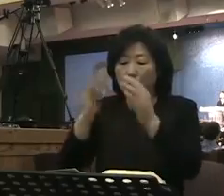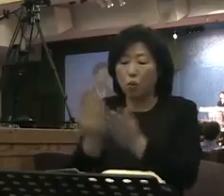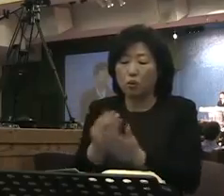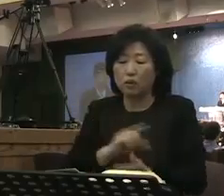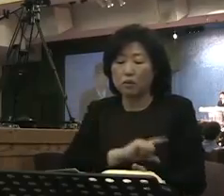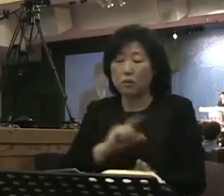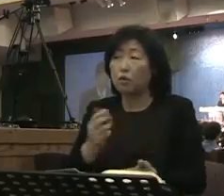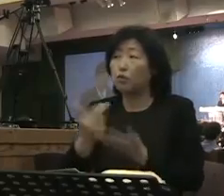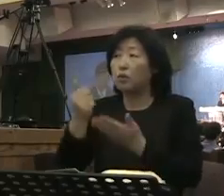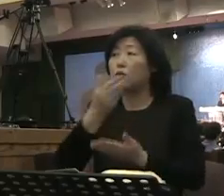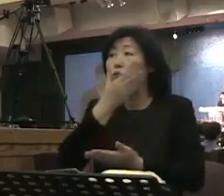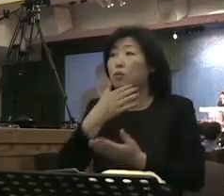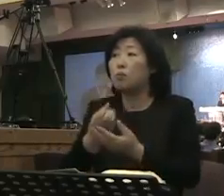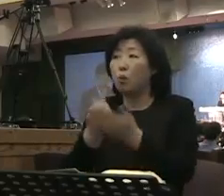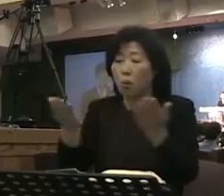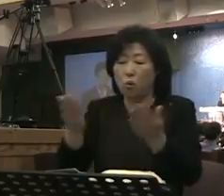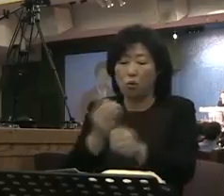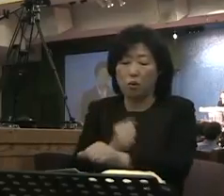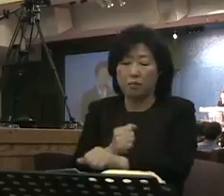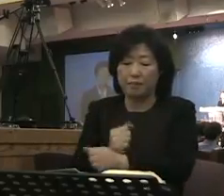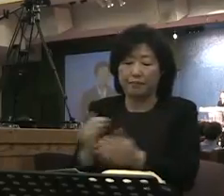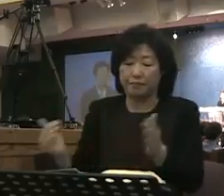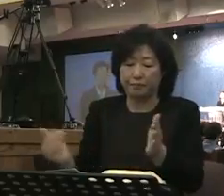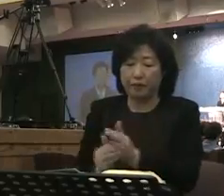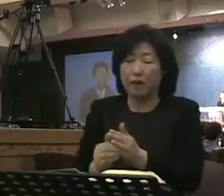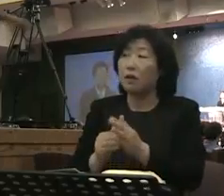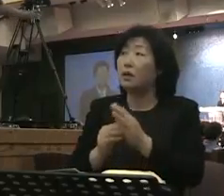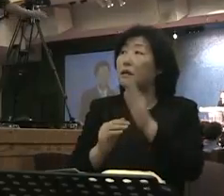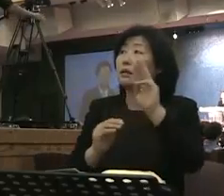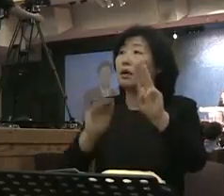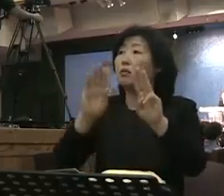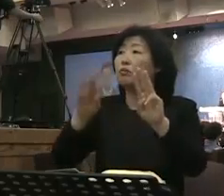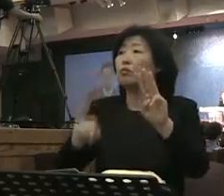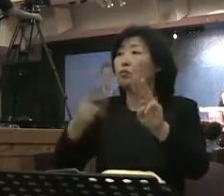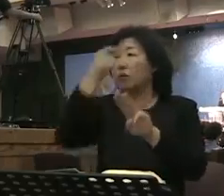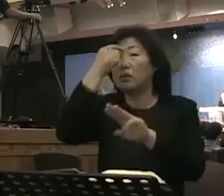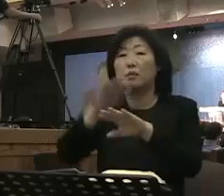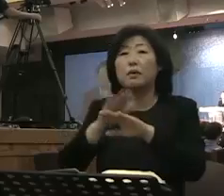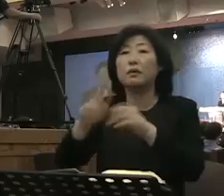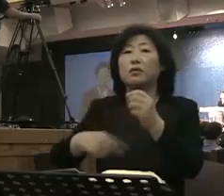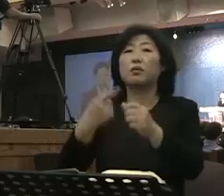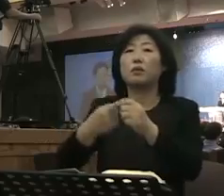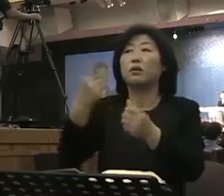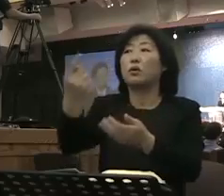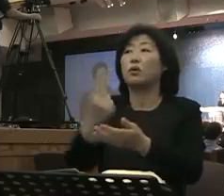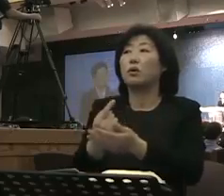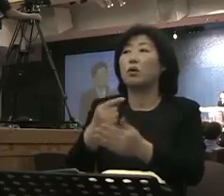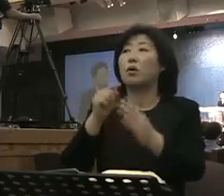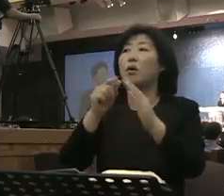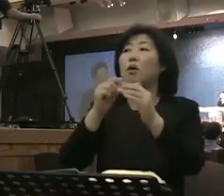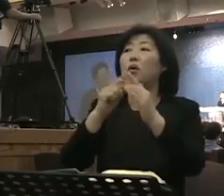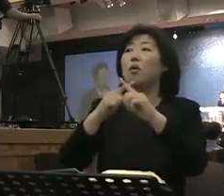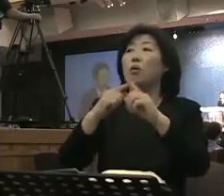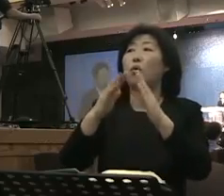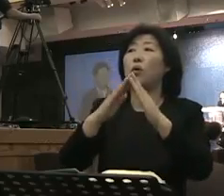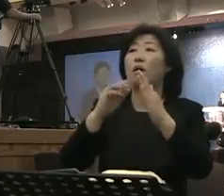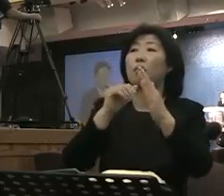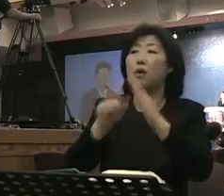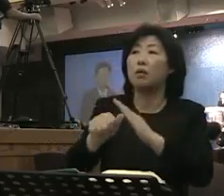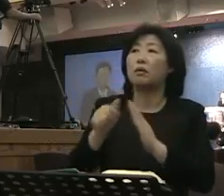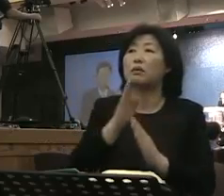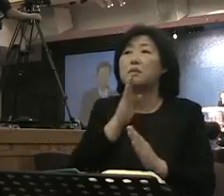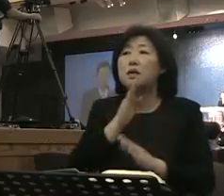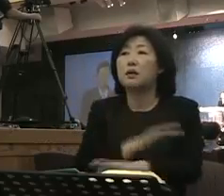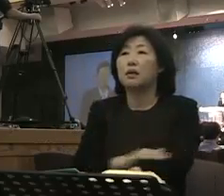이름으로 축복합니다. 오늘 저희 교회 3부 예배 처음 나오신 분들, 또 방문해 주신 분들 정말